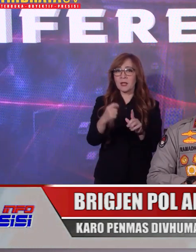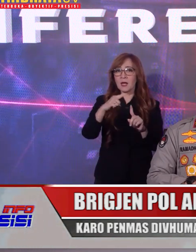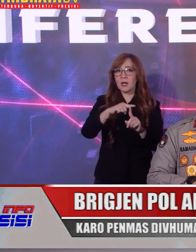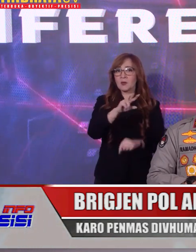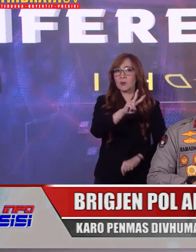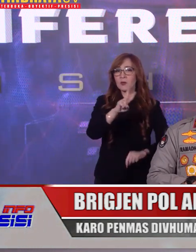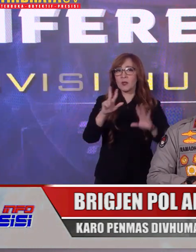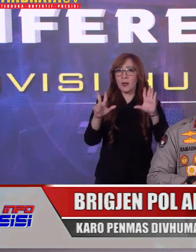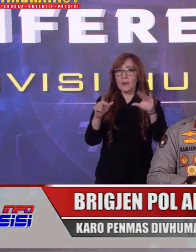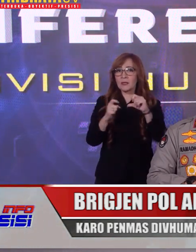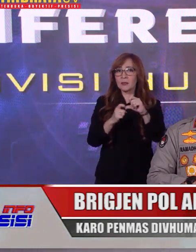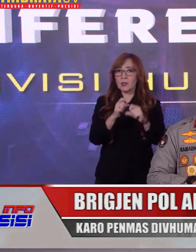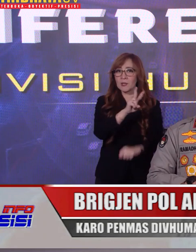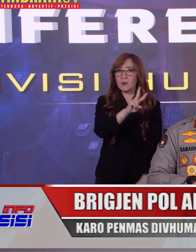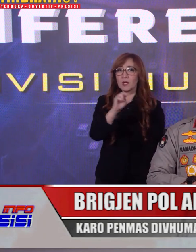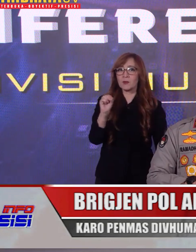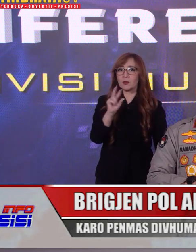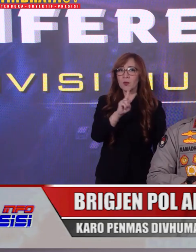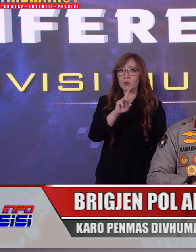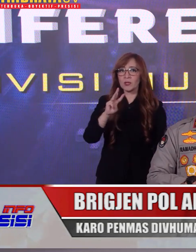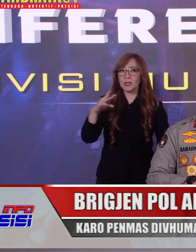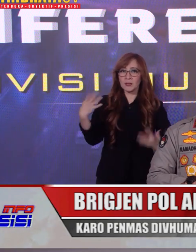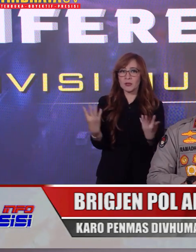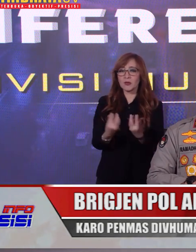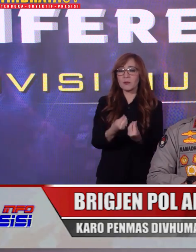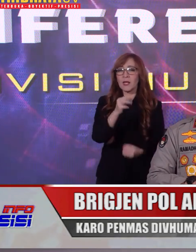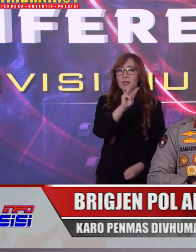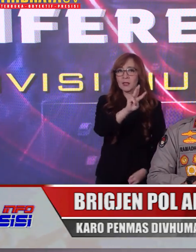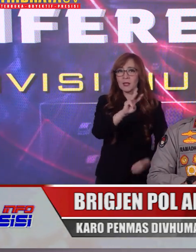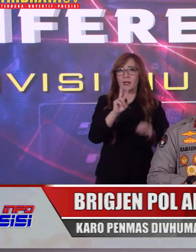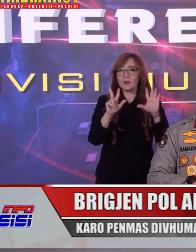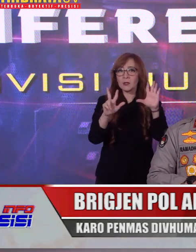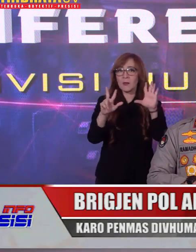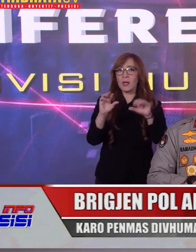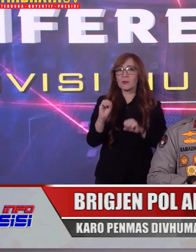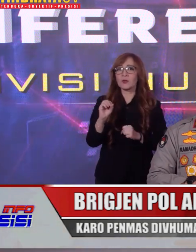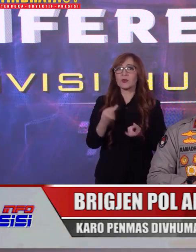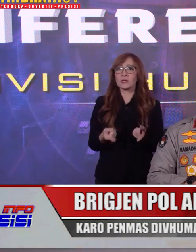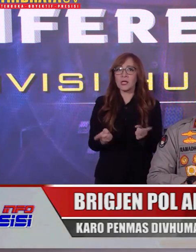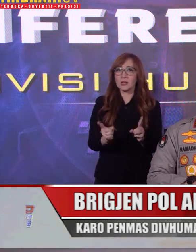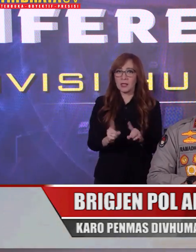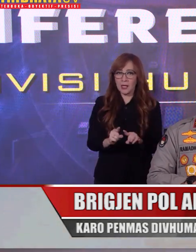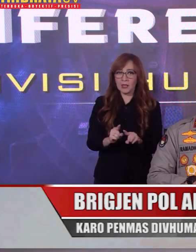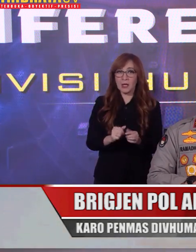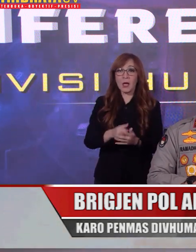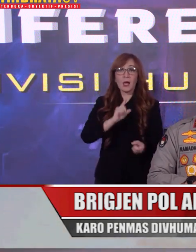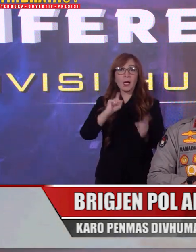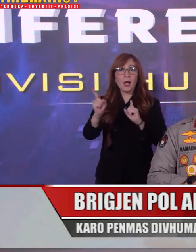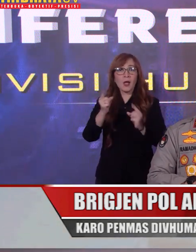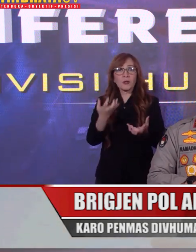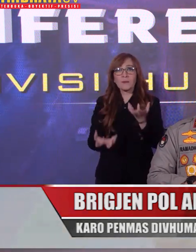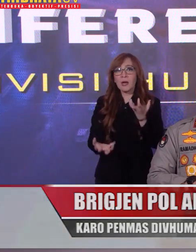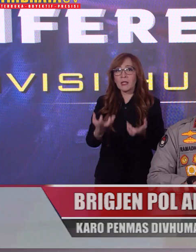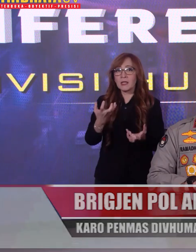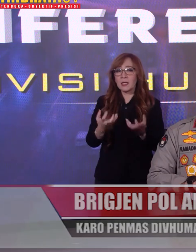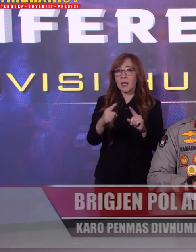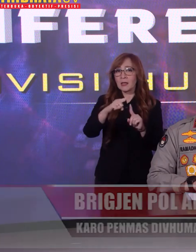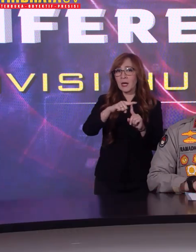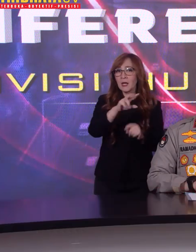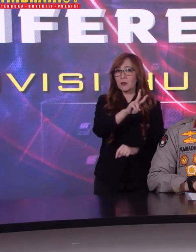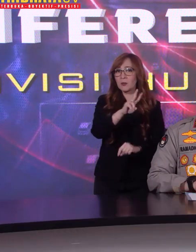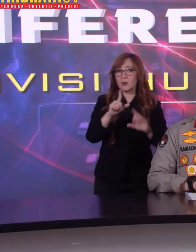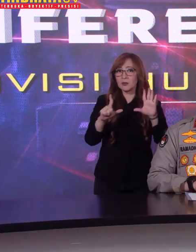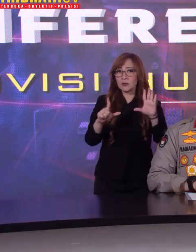28 September 2023 sebanyak 380 kejadian Apabila dibandingkan dengan tanggal